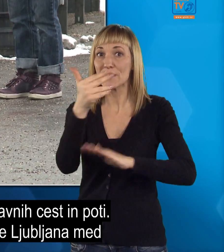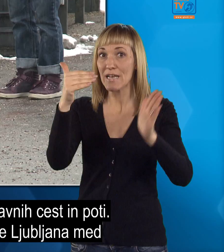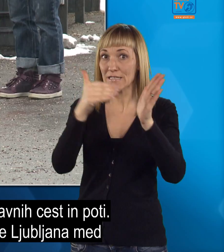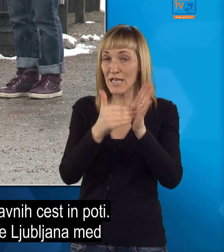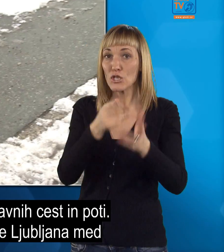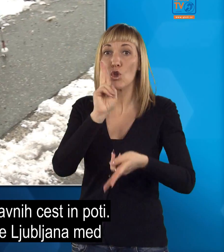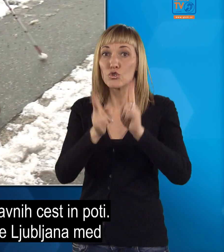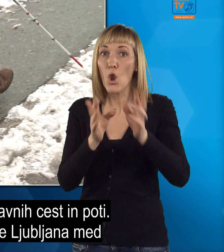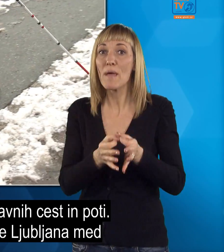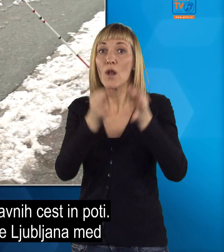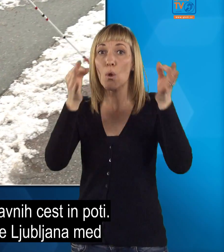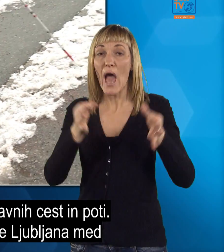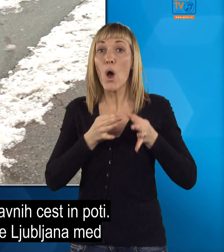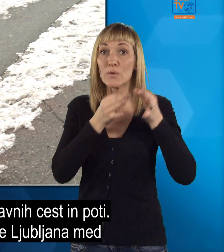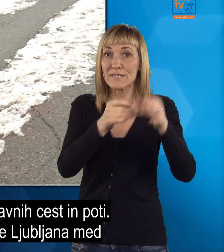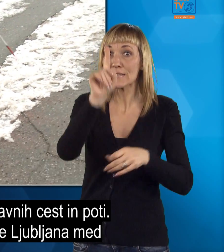in poti.